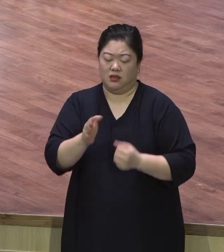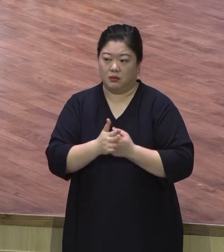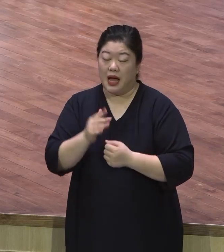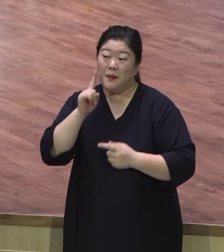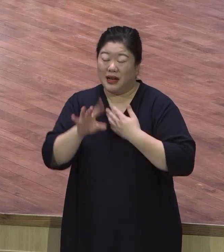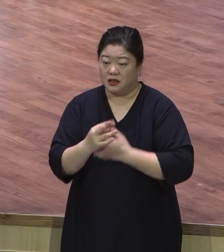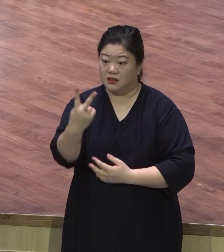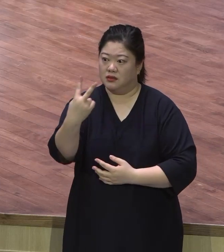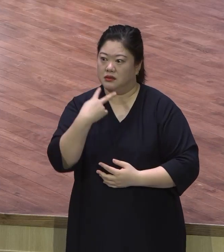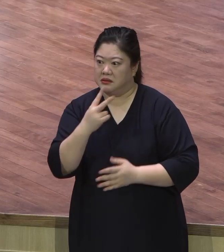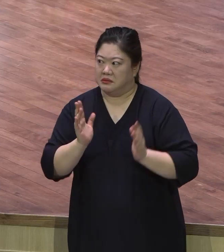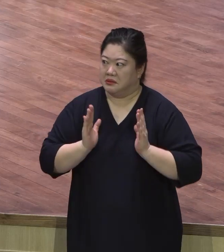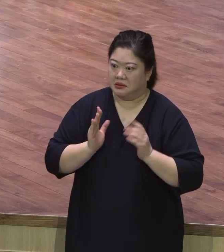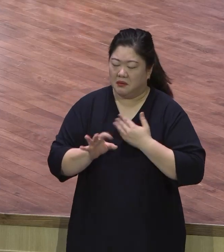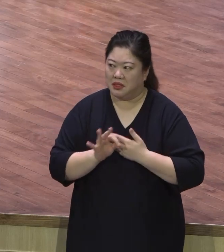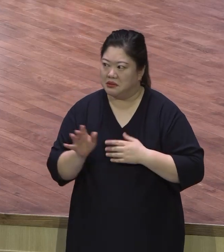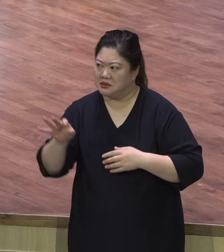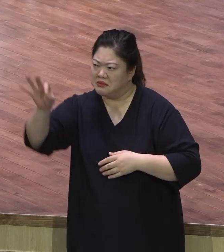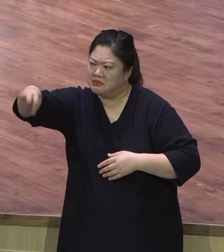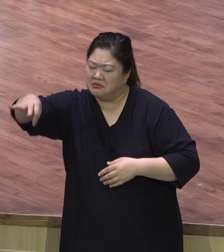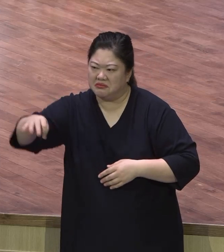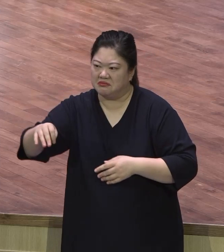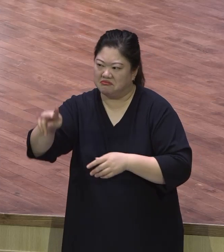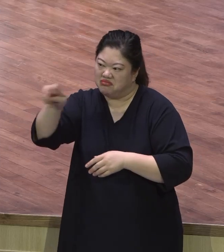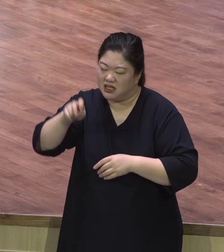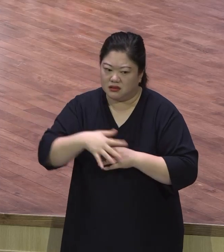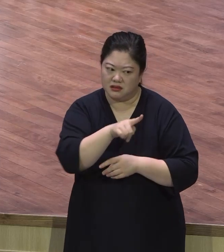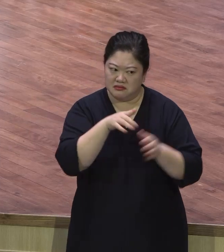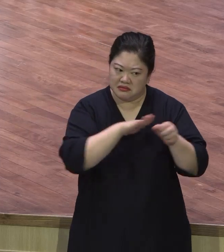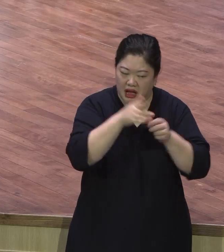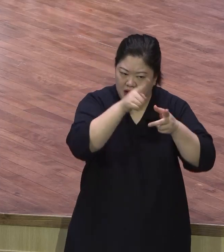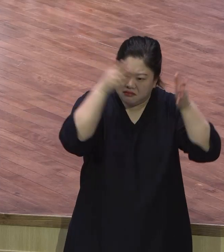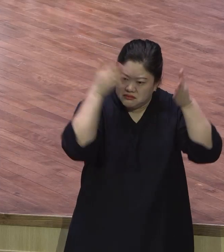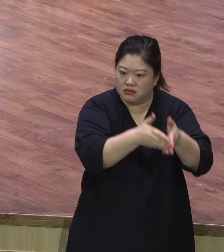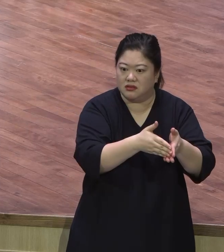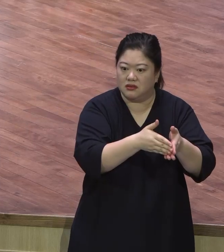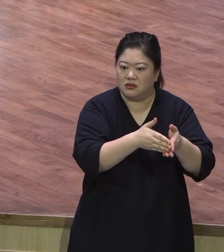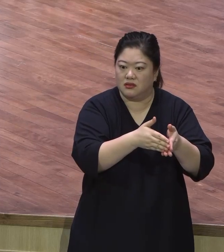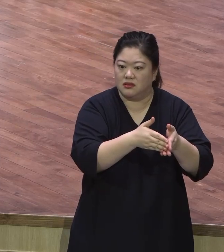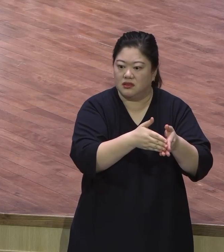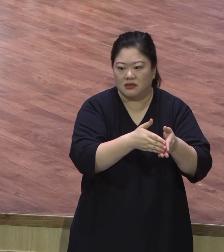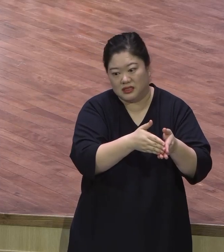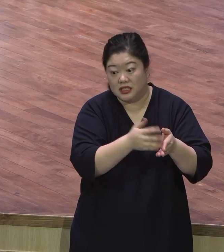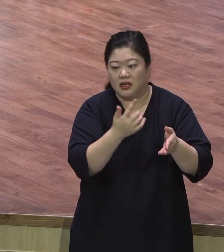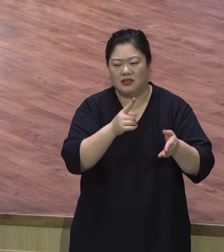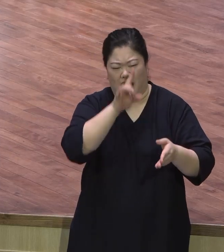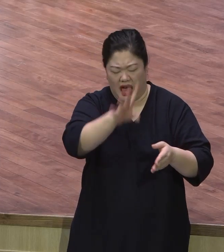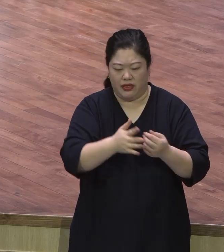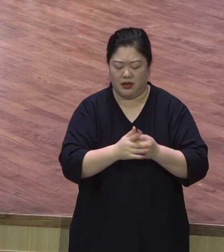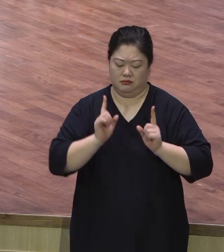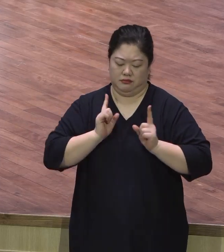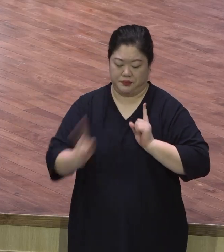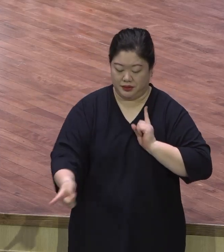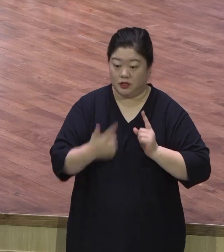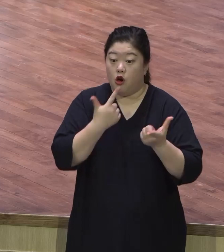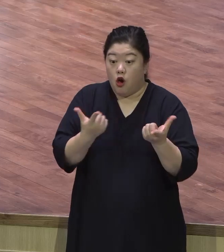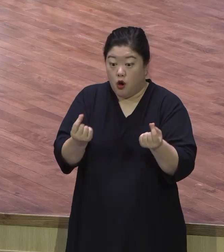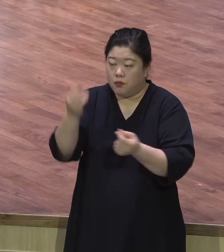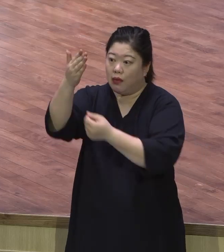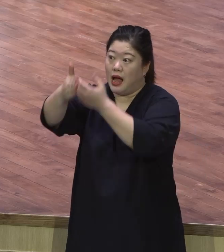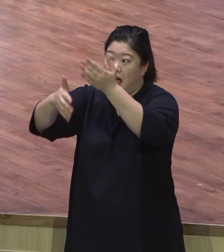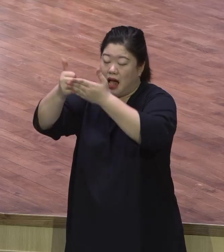사랑하거나 혹 이를 중의여기고 저를 경의여김이라 너희가 하나님과 제물을 겸하여 섬기지 못하느니라